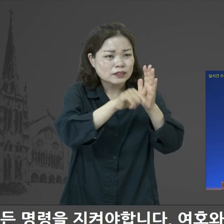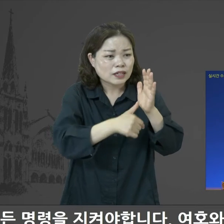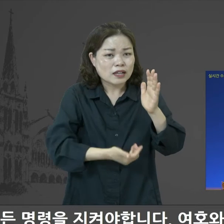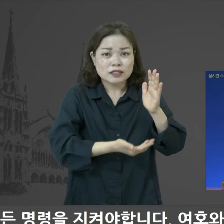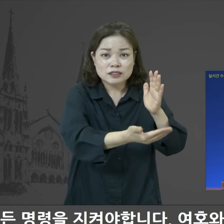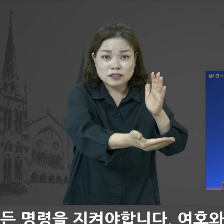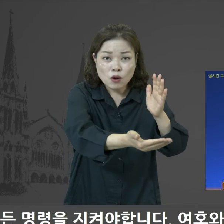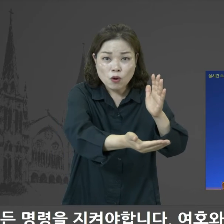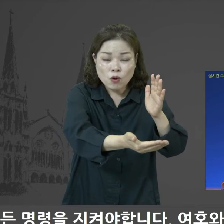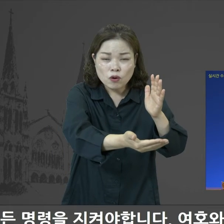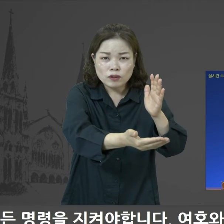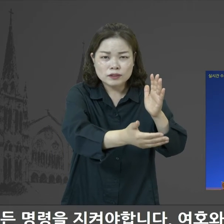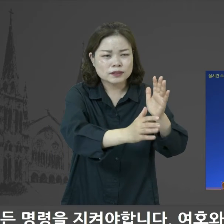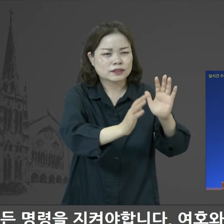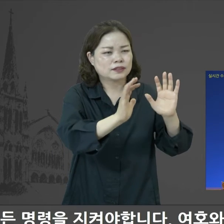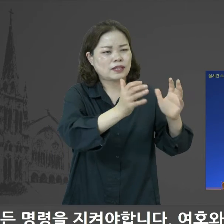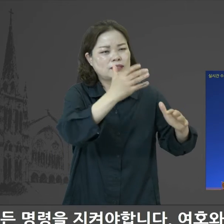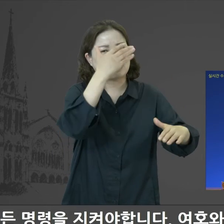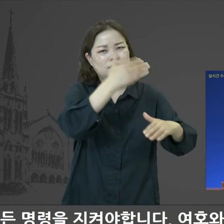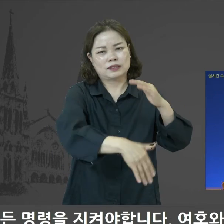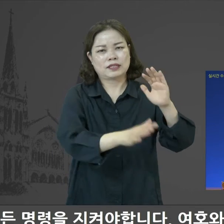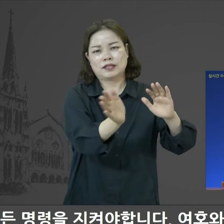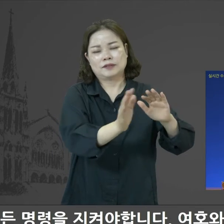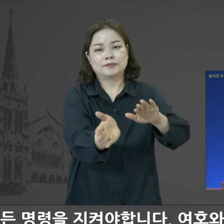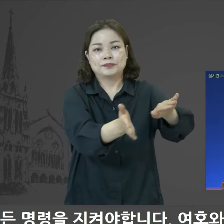많이 투자해, 그런 세상적 방법이 아닙니다.